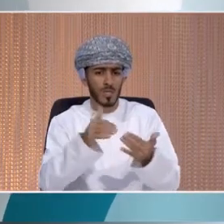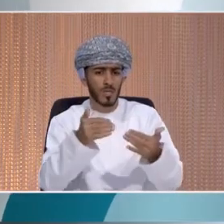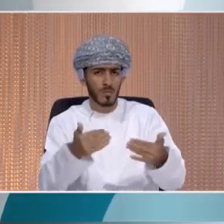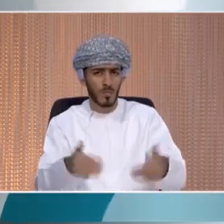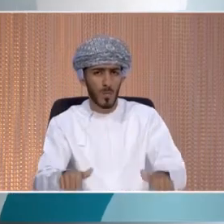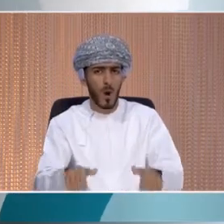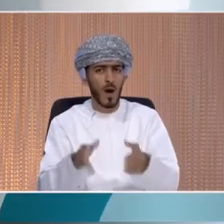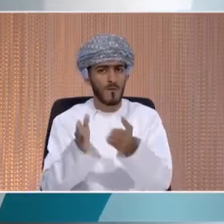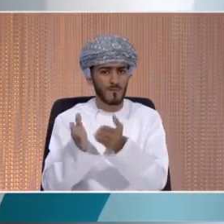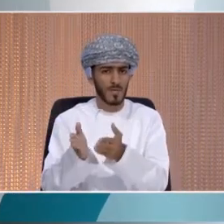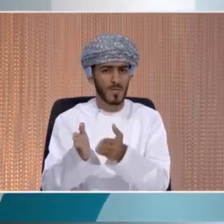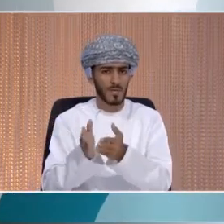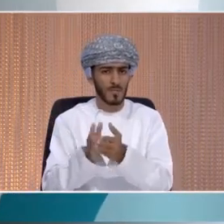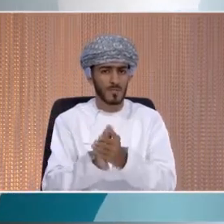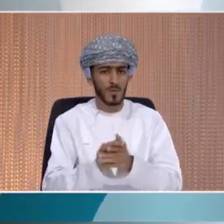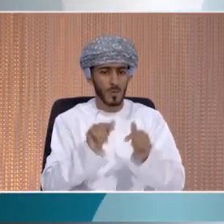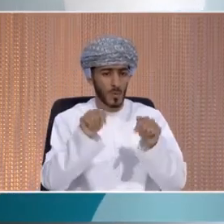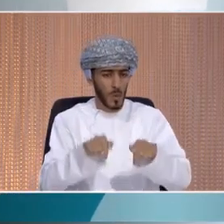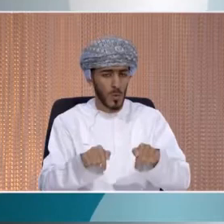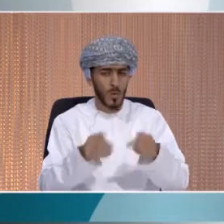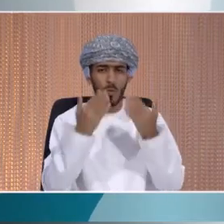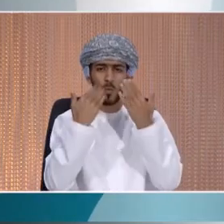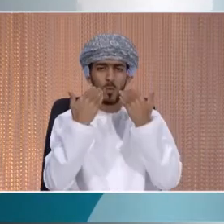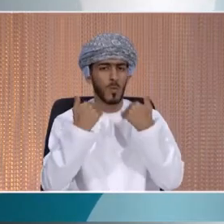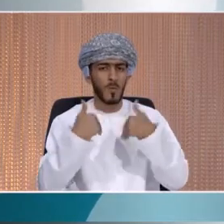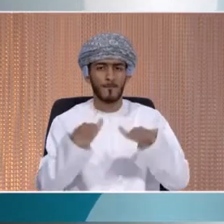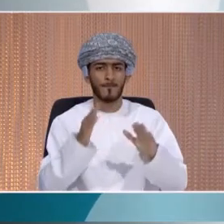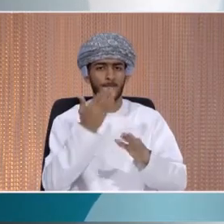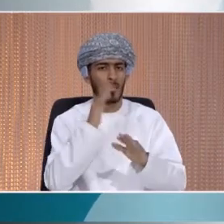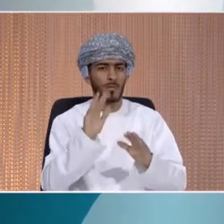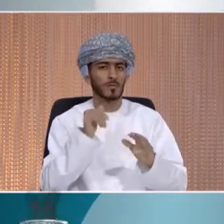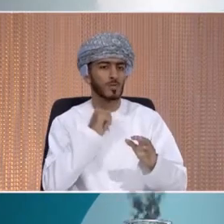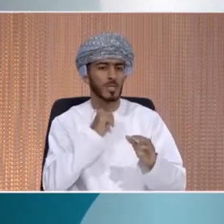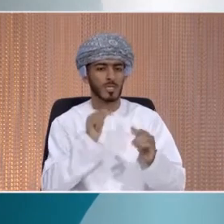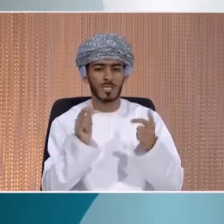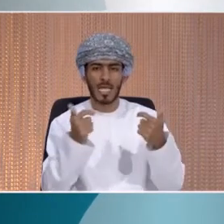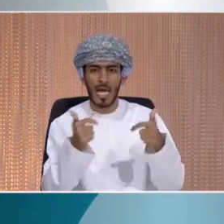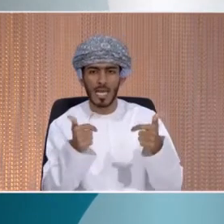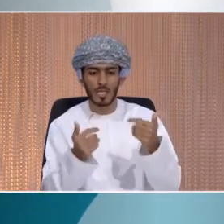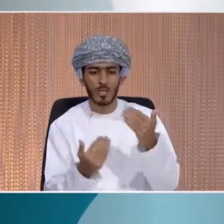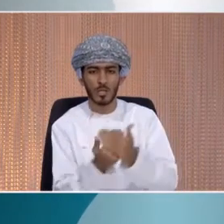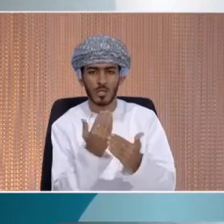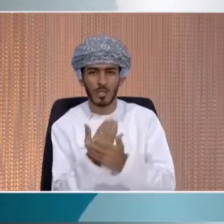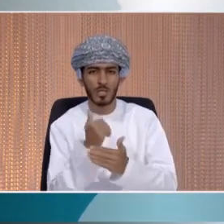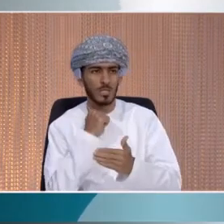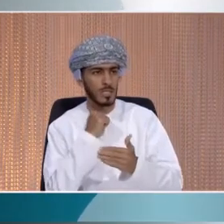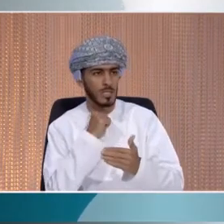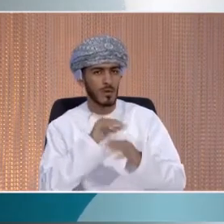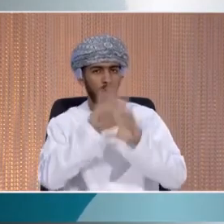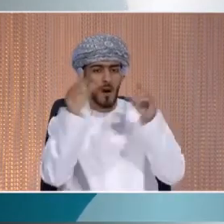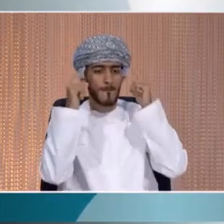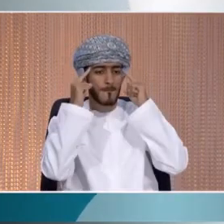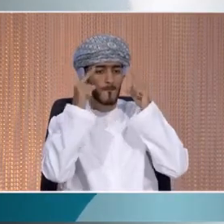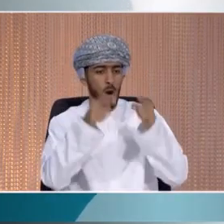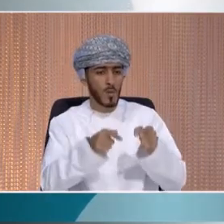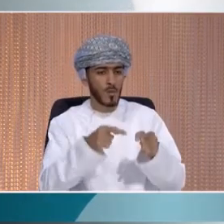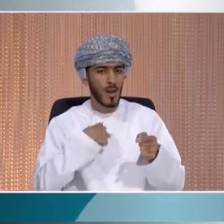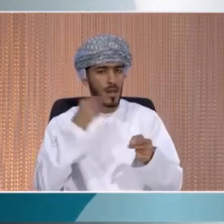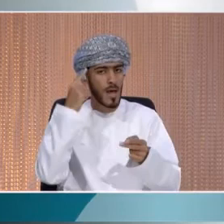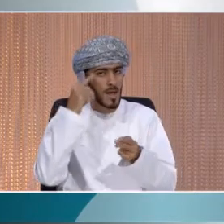الحركية. حاليا الحمد لله، لأن التكنولوجيا غيرت الكثير، فذوي الإعاقة يعني